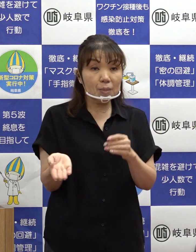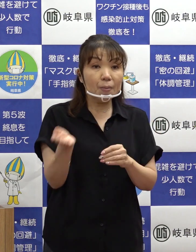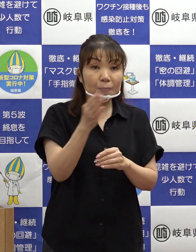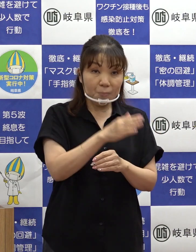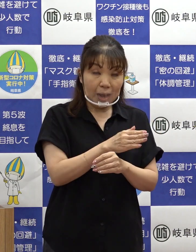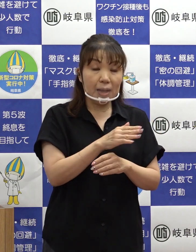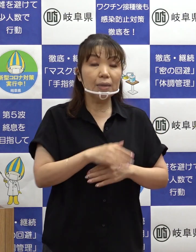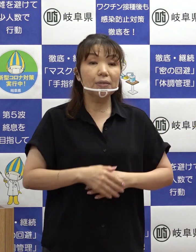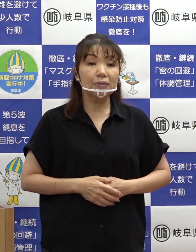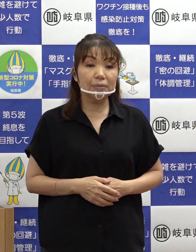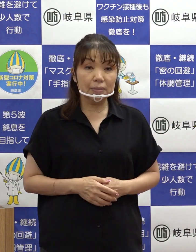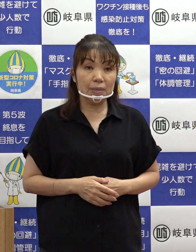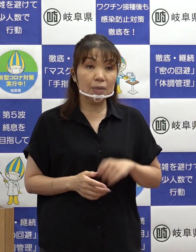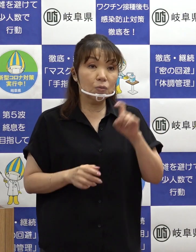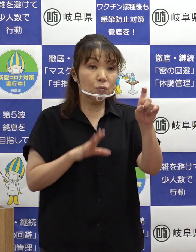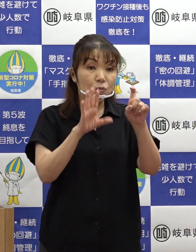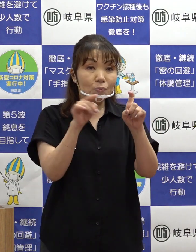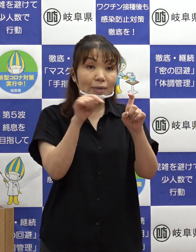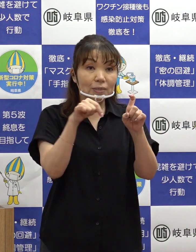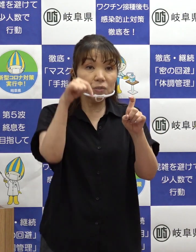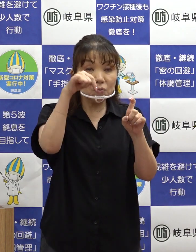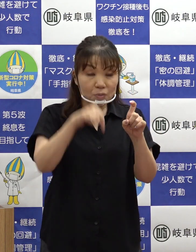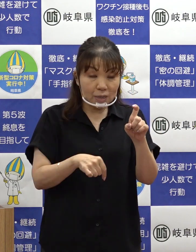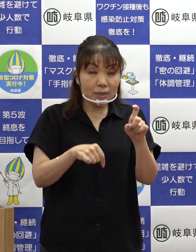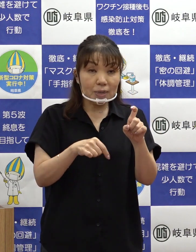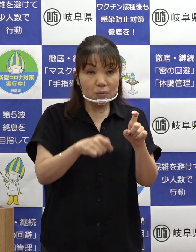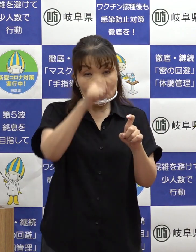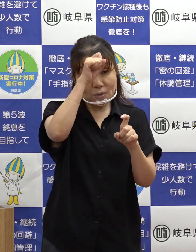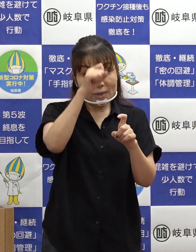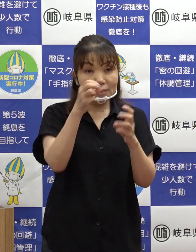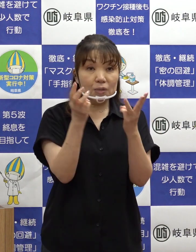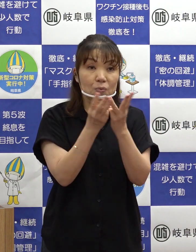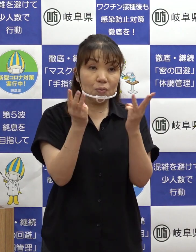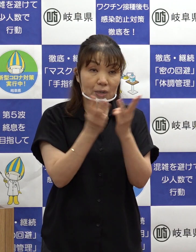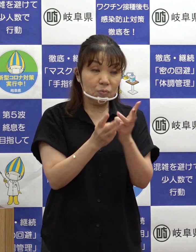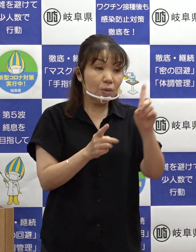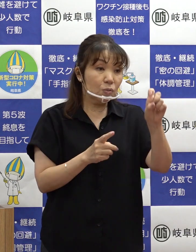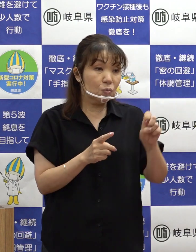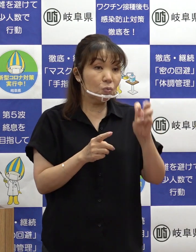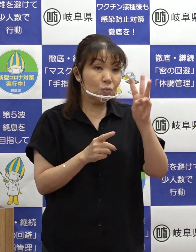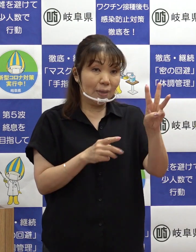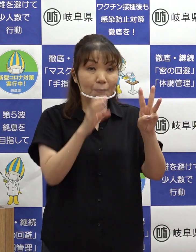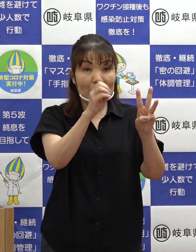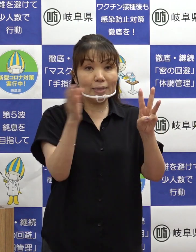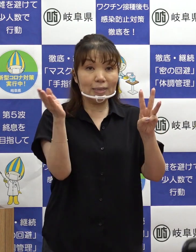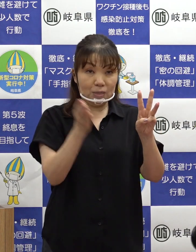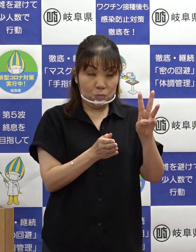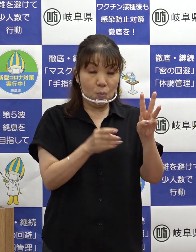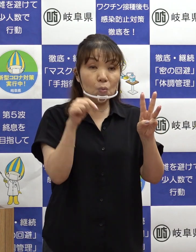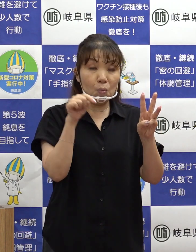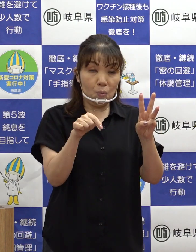きますと、10万人当たりの新規感染者数は 13.04 ということで、